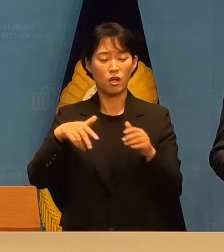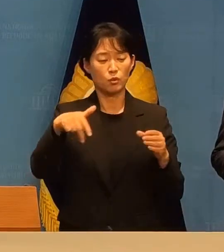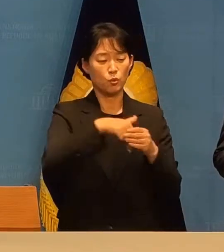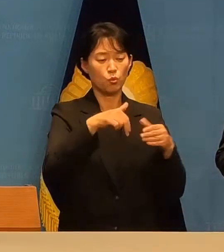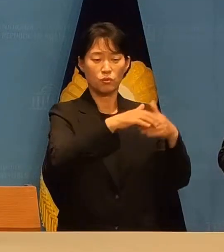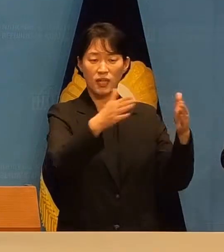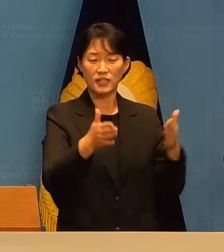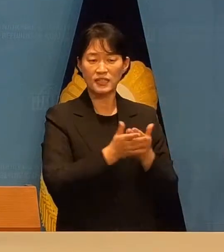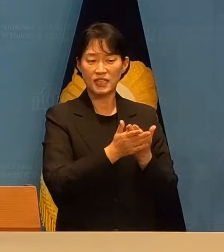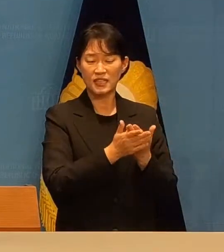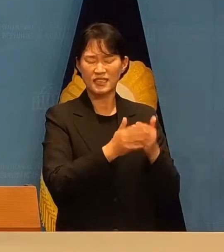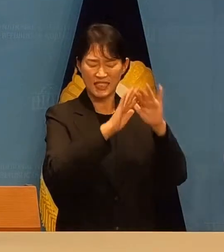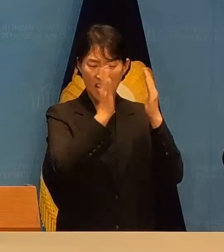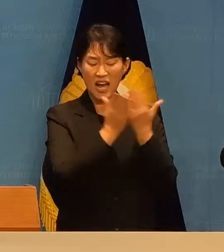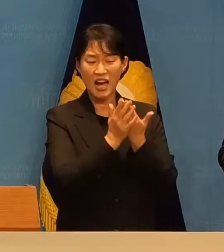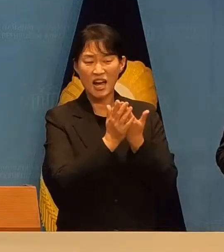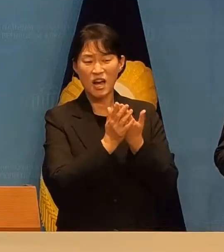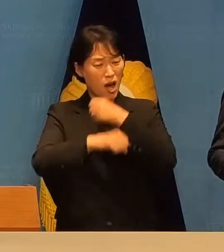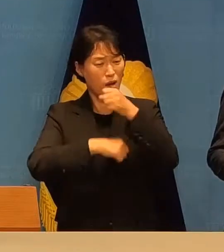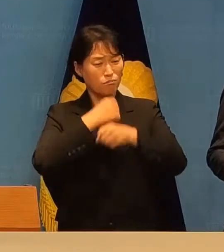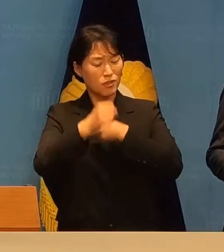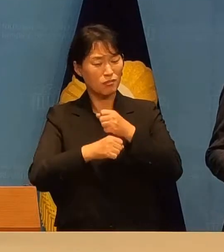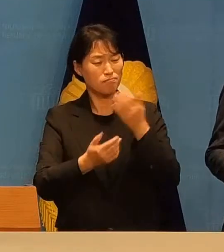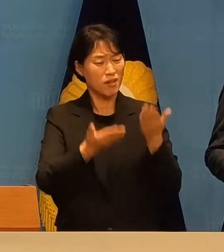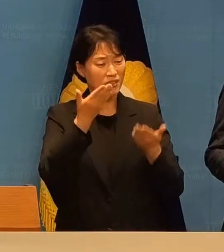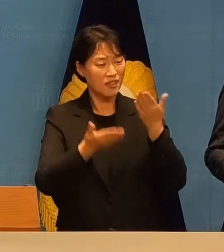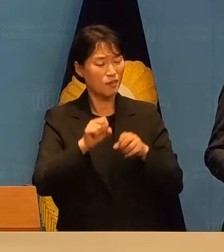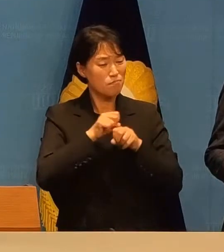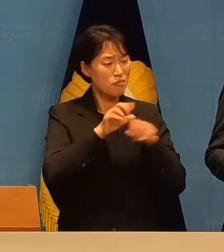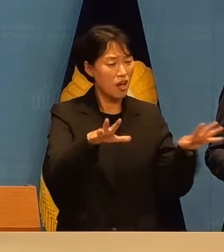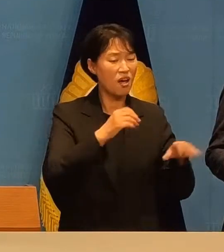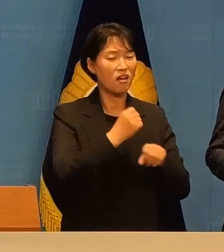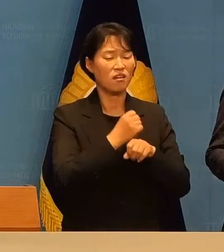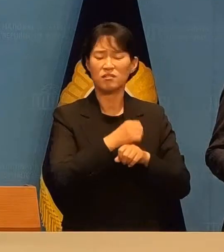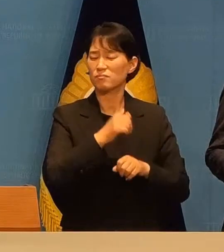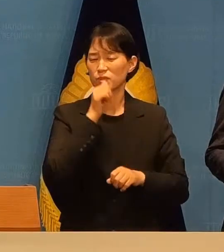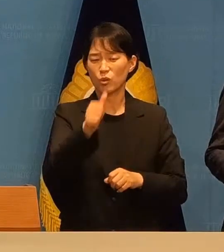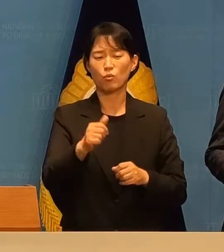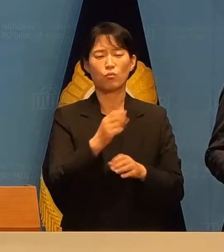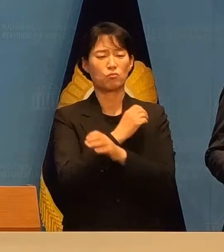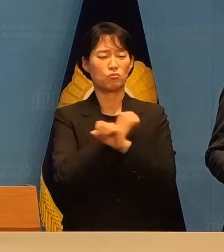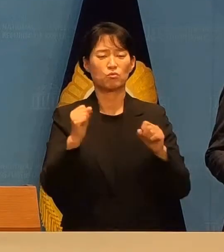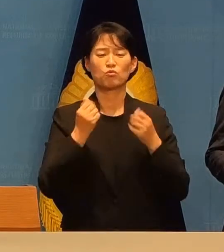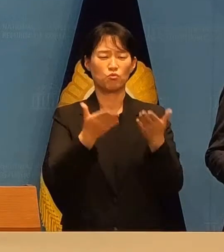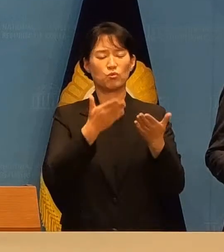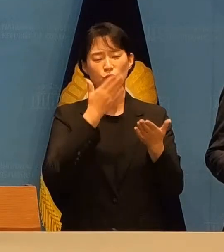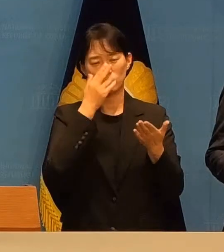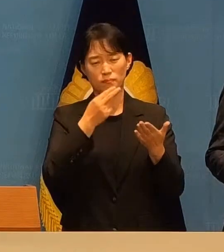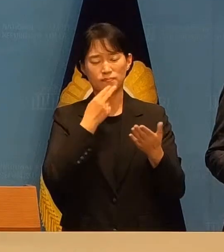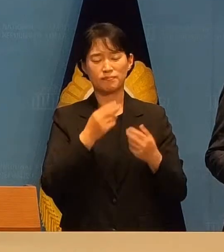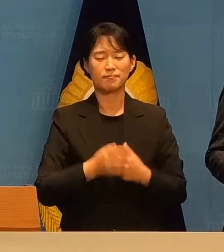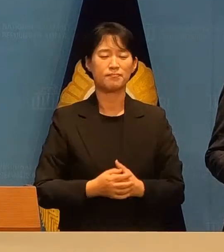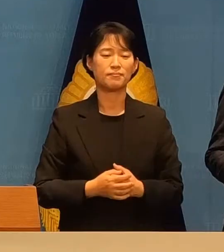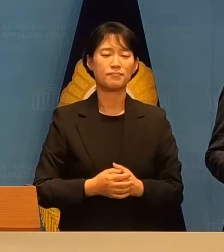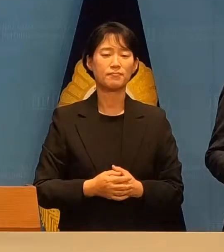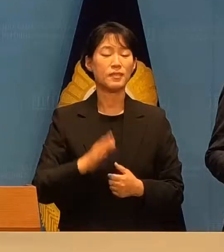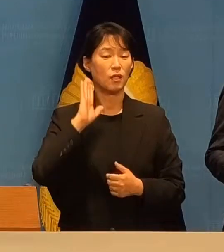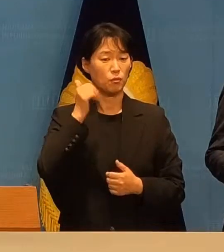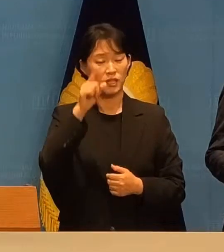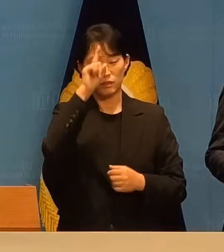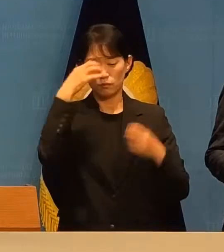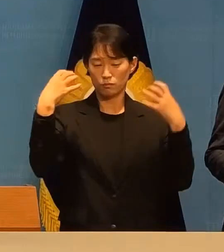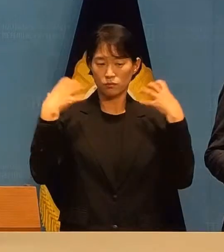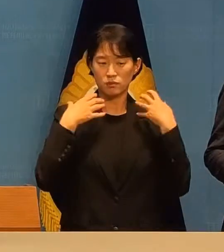종교단체 자체를 임의 판단 해석하는 것은 결코 용납될 수 없다. 그러므로 대통령과